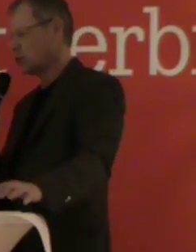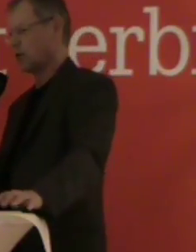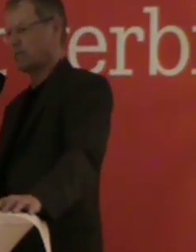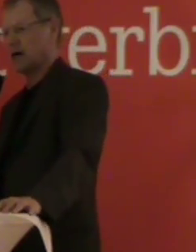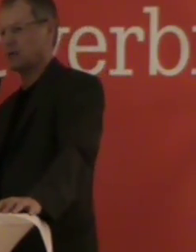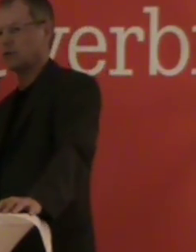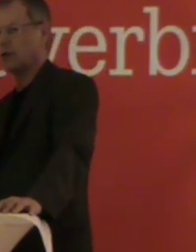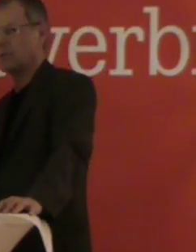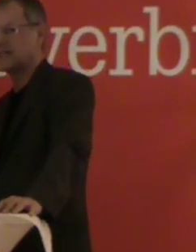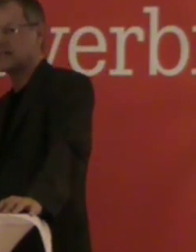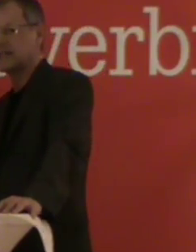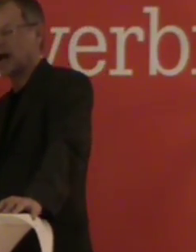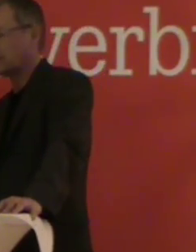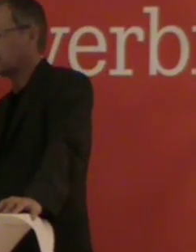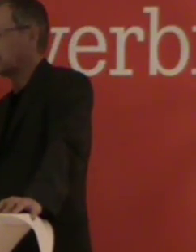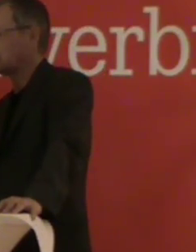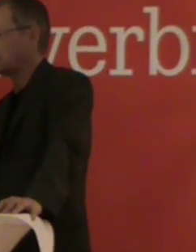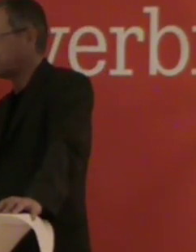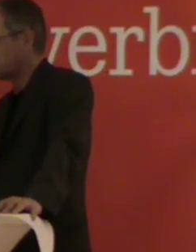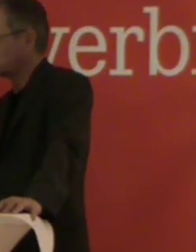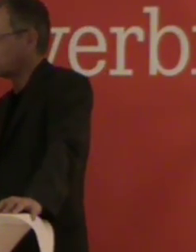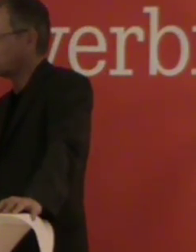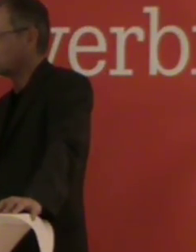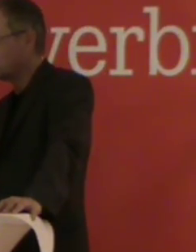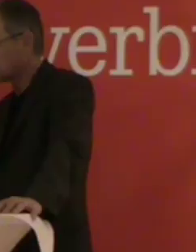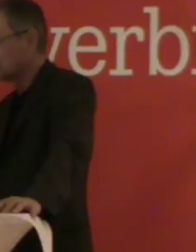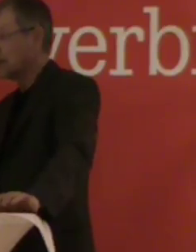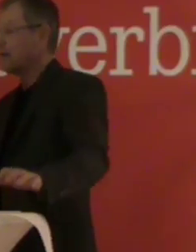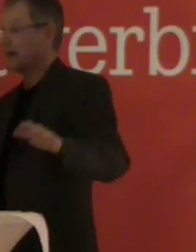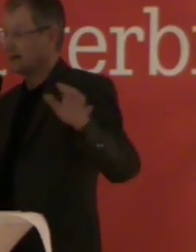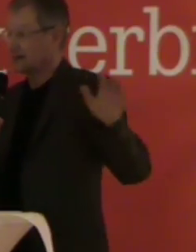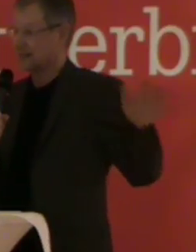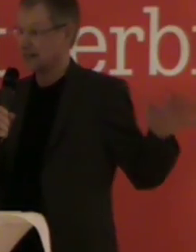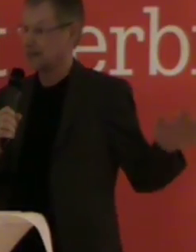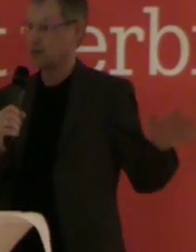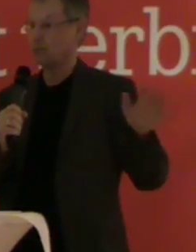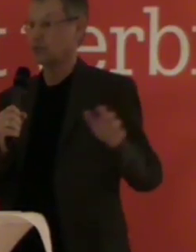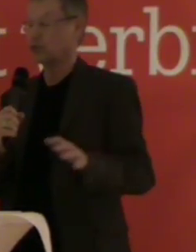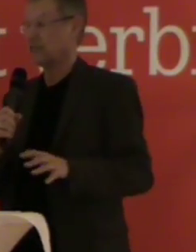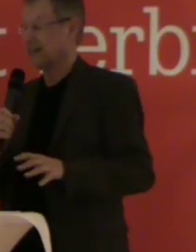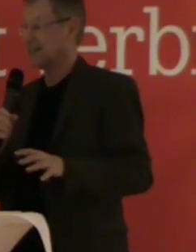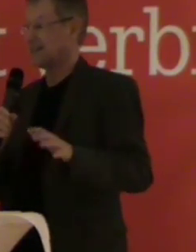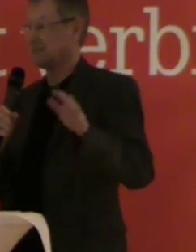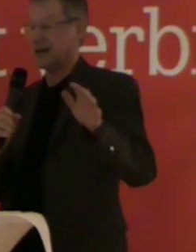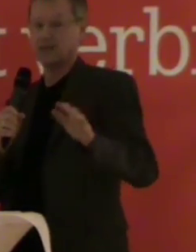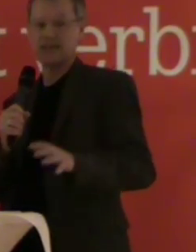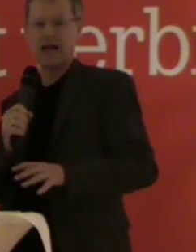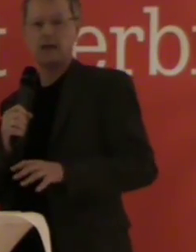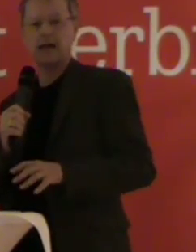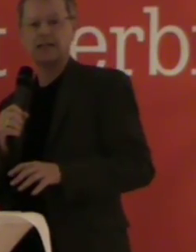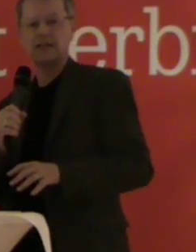drastisch zugenommen habe. Und ob man sich nicht damit mal beschäftigen könne und müsse, wenn es ging um Studierende, die